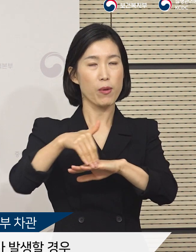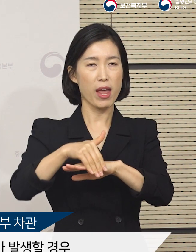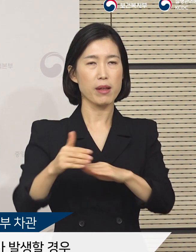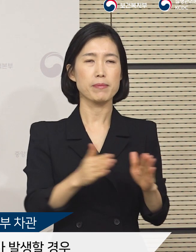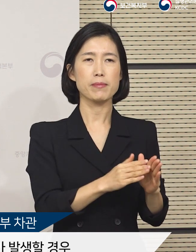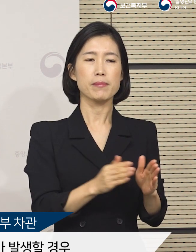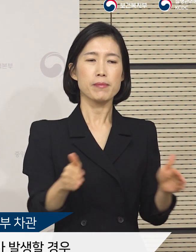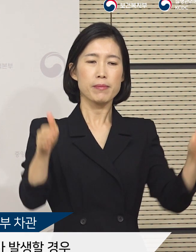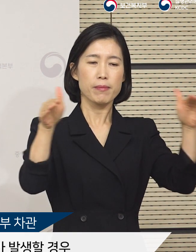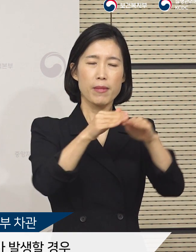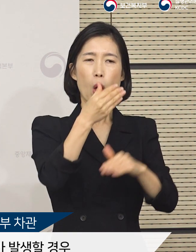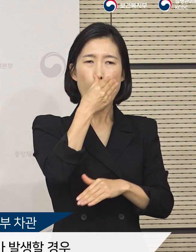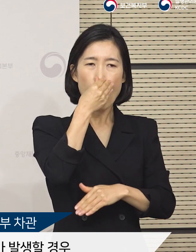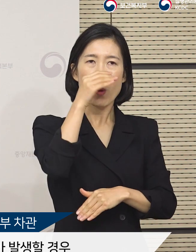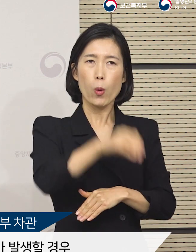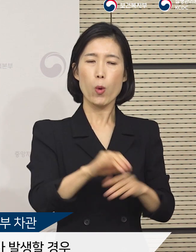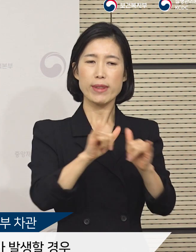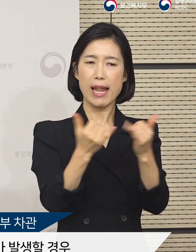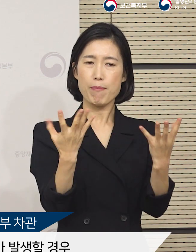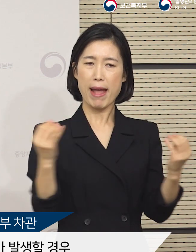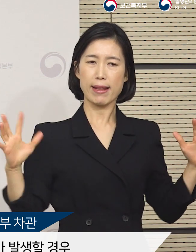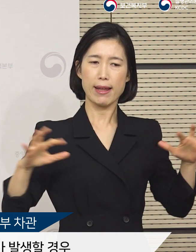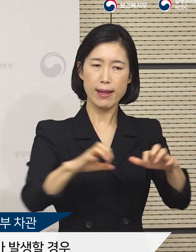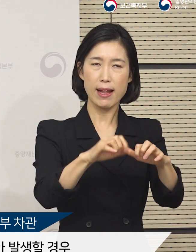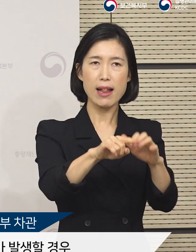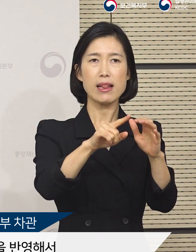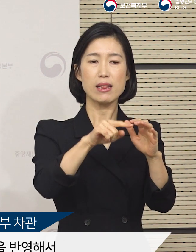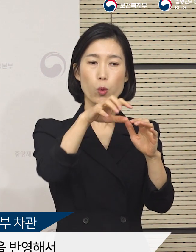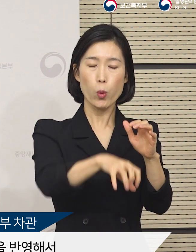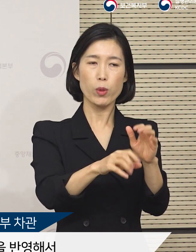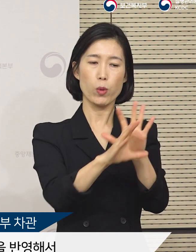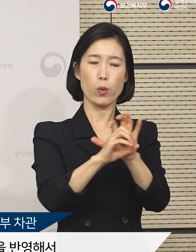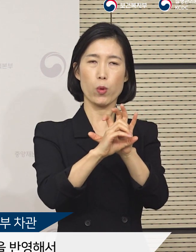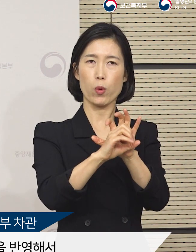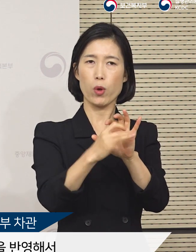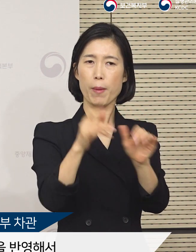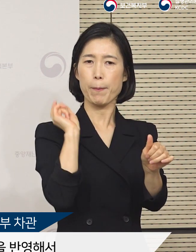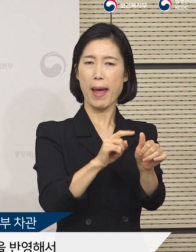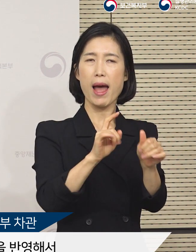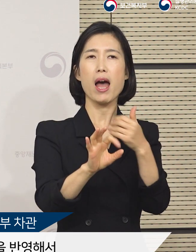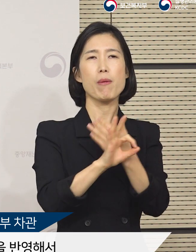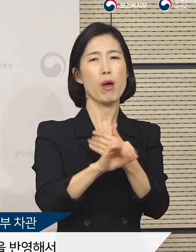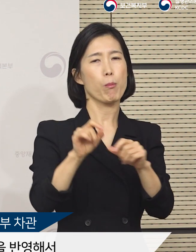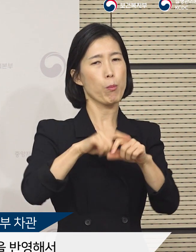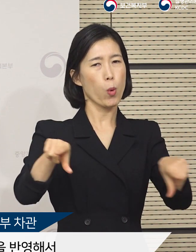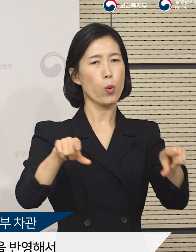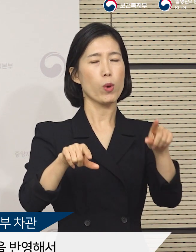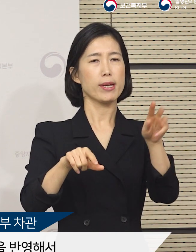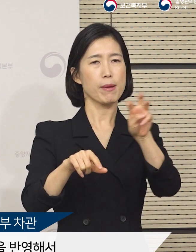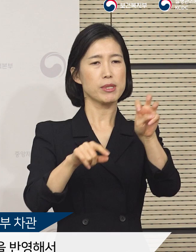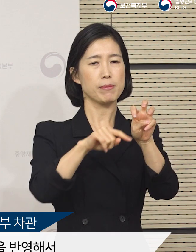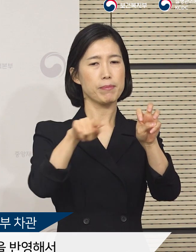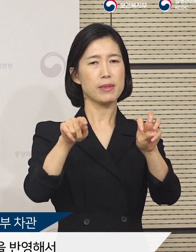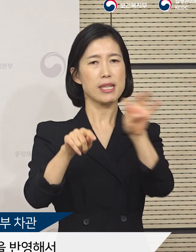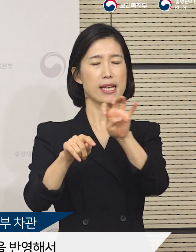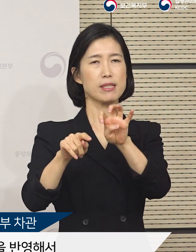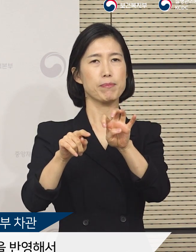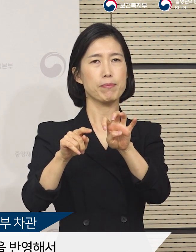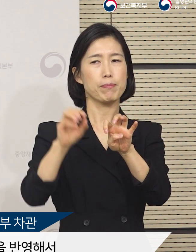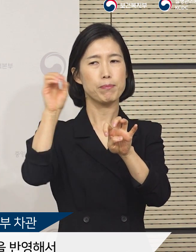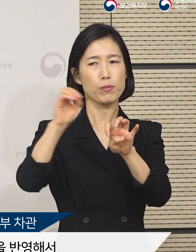밀집하는 집단에서 코로나19가 발생할 경우 평균 30 내지 40% 정도의